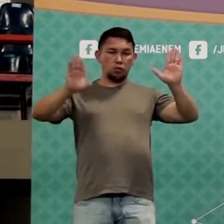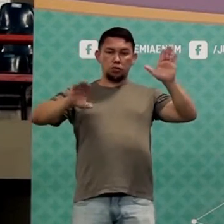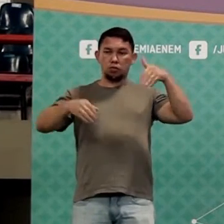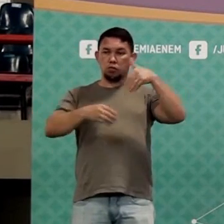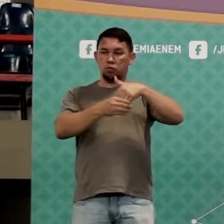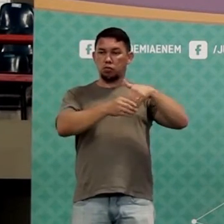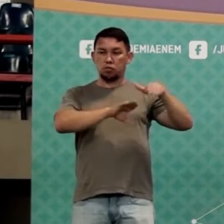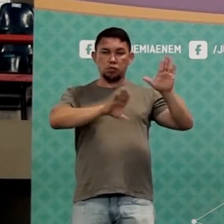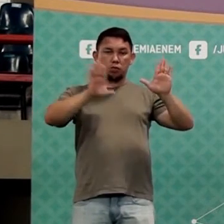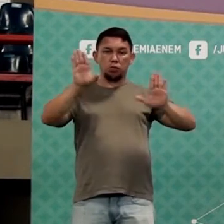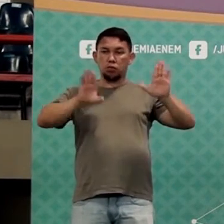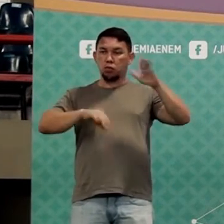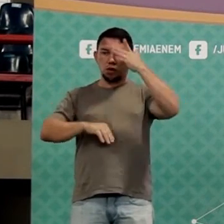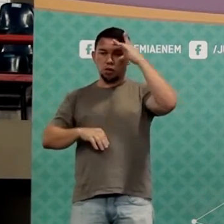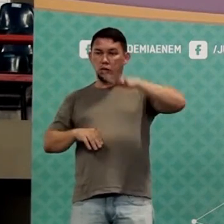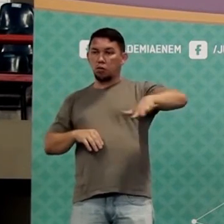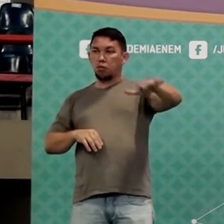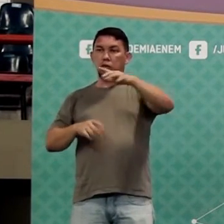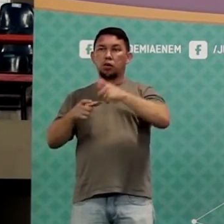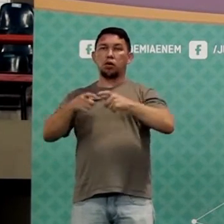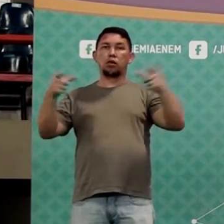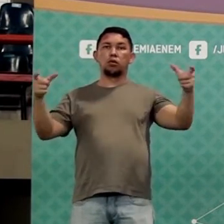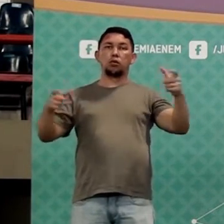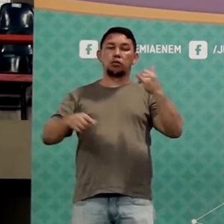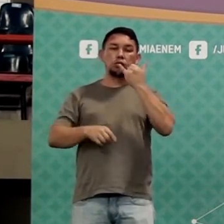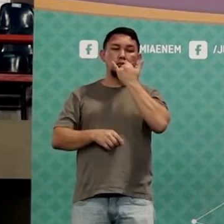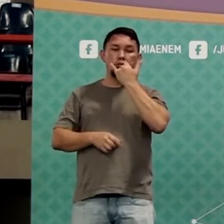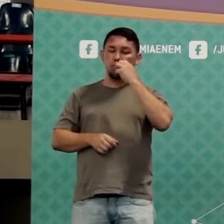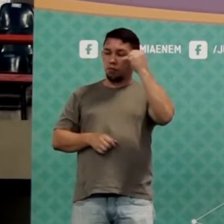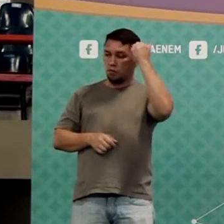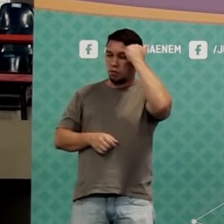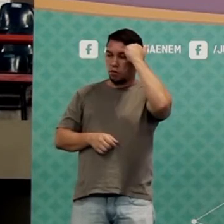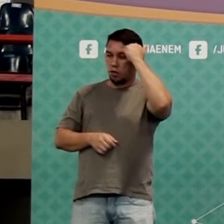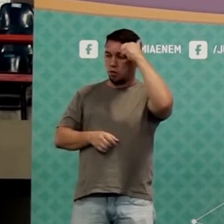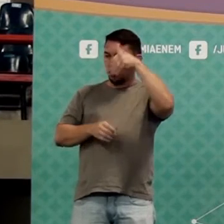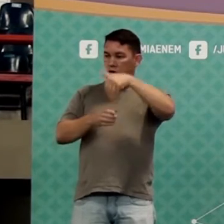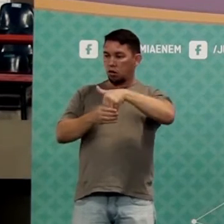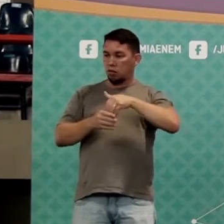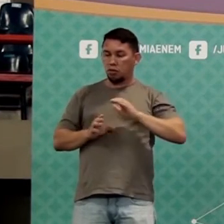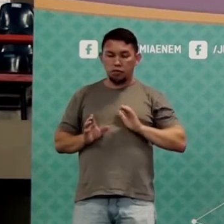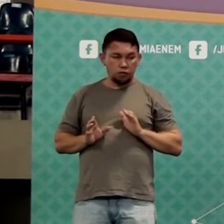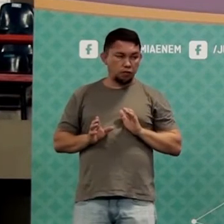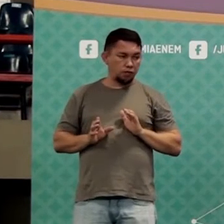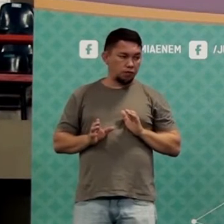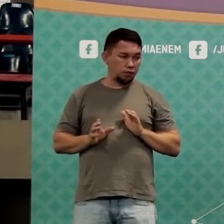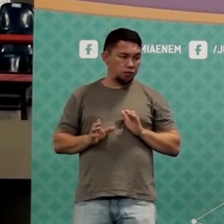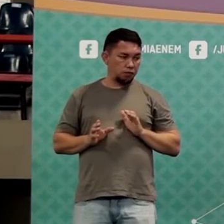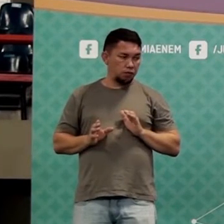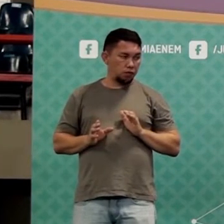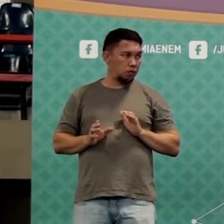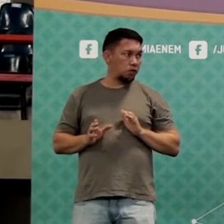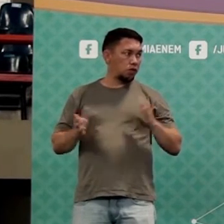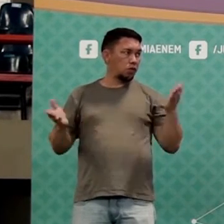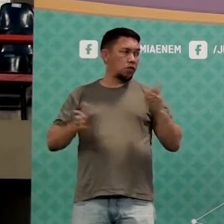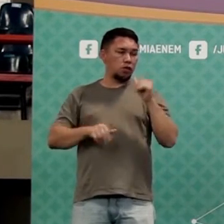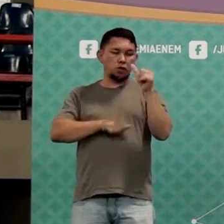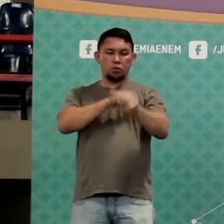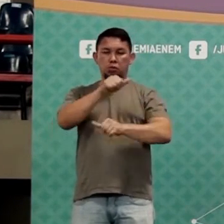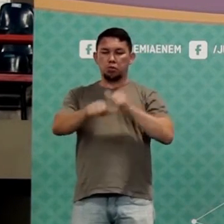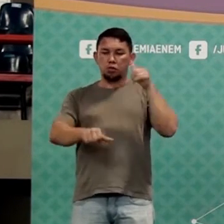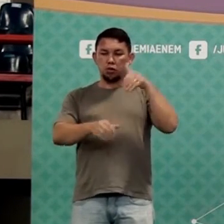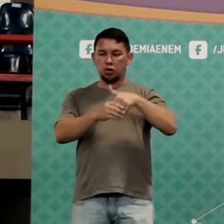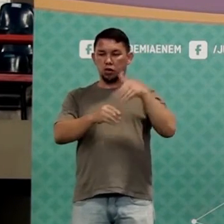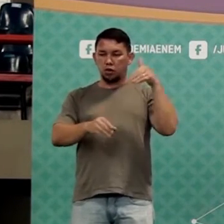pós-plebiscito. E grande parte da população disse que se arrependeu do voto. Que hoje mudaria de